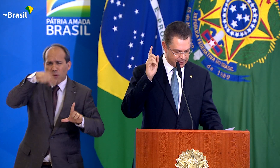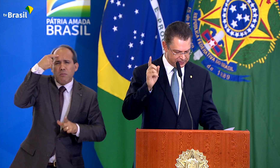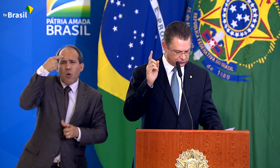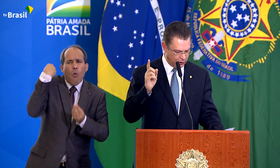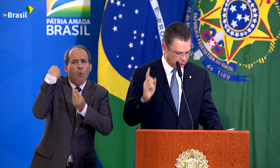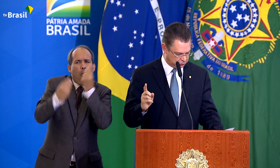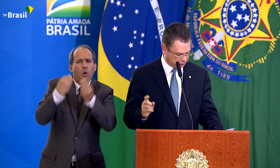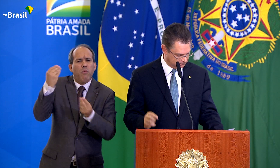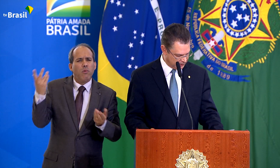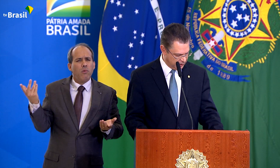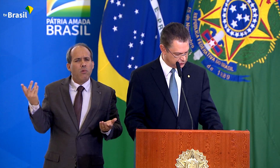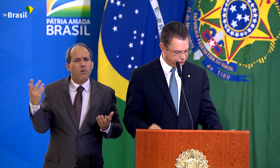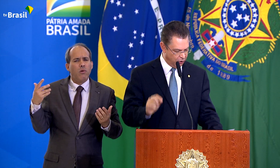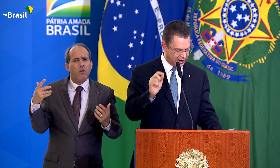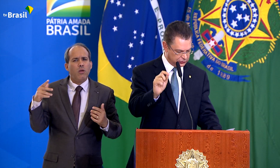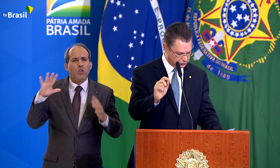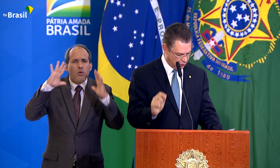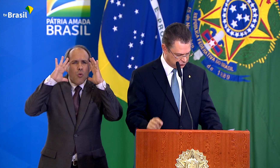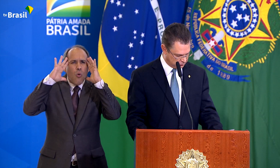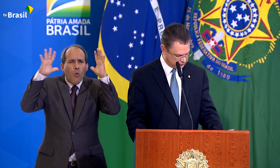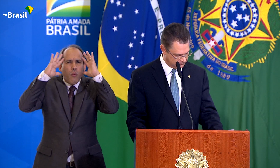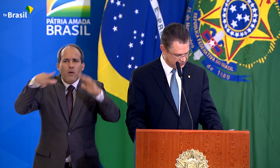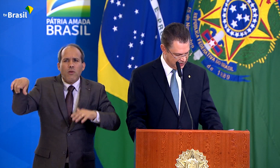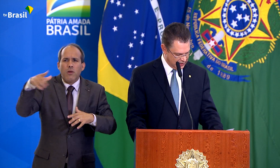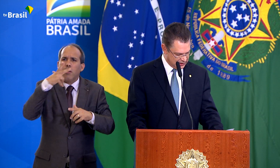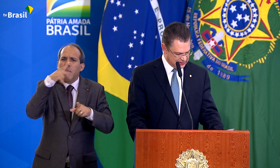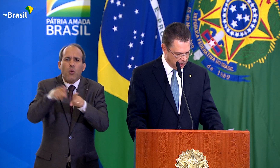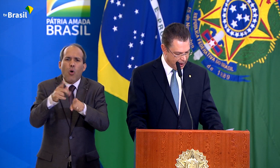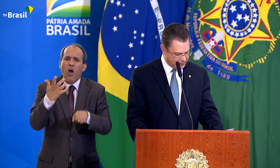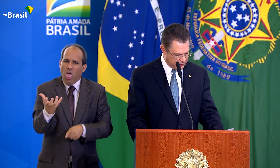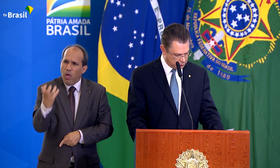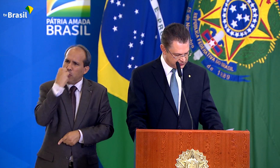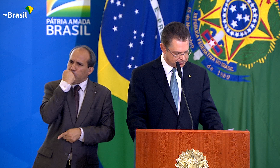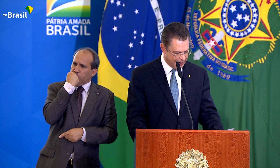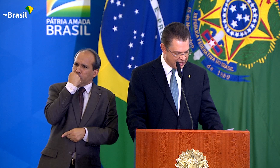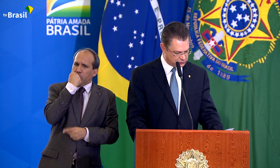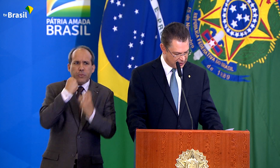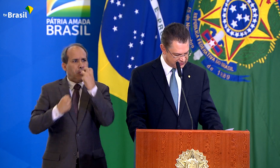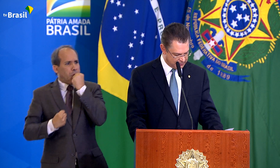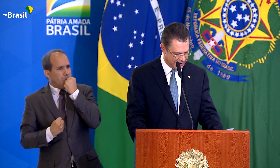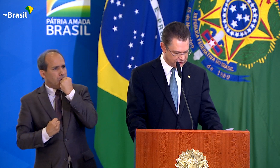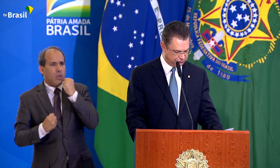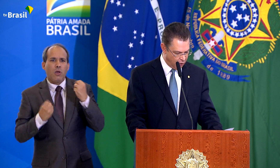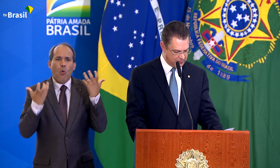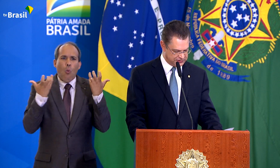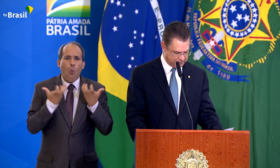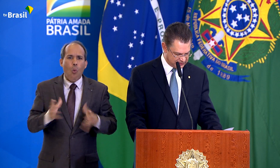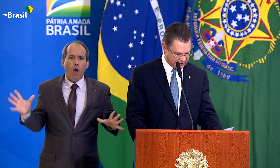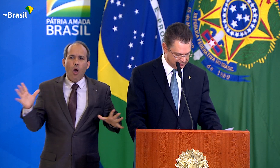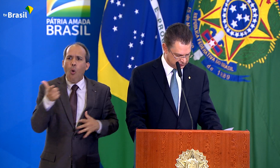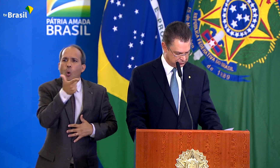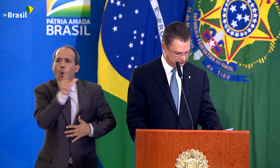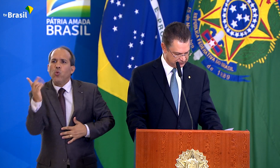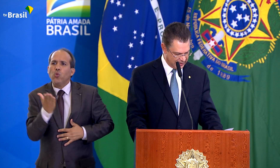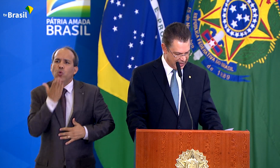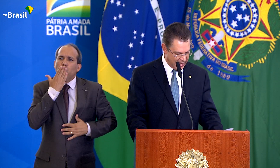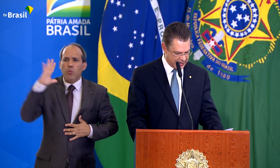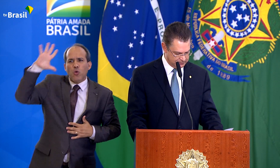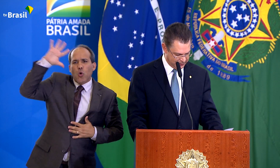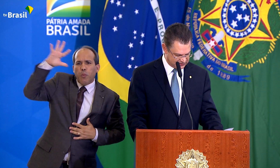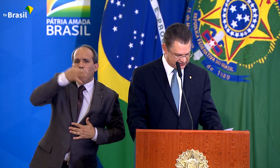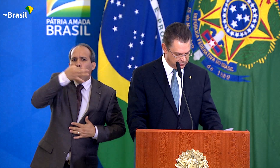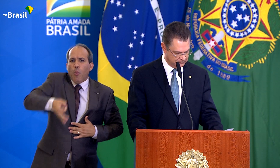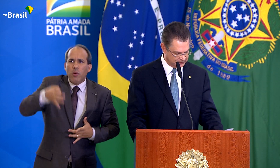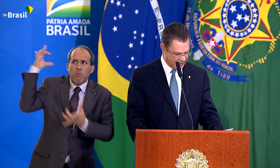quase absoluto sufocando os outros não abrindo o espaço as demais formas de pensamento